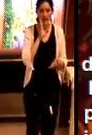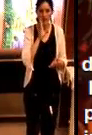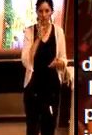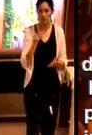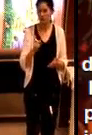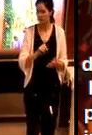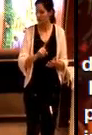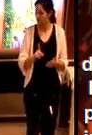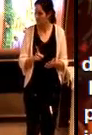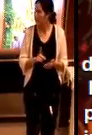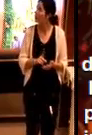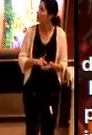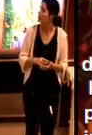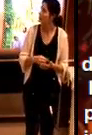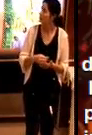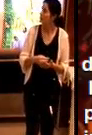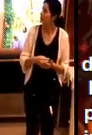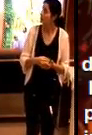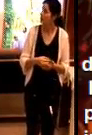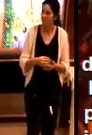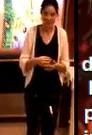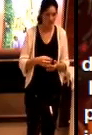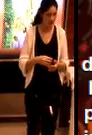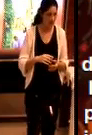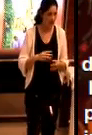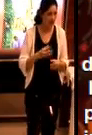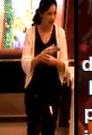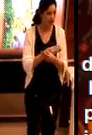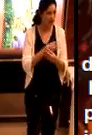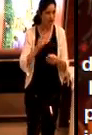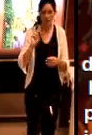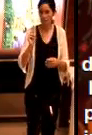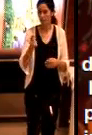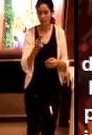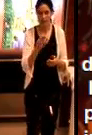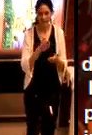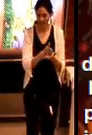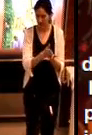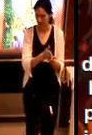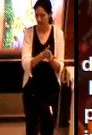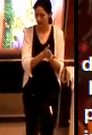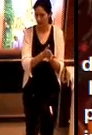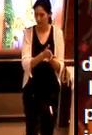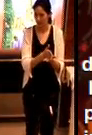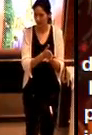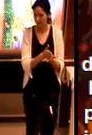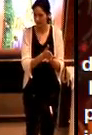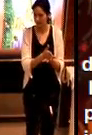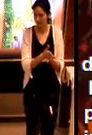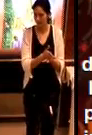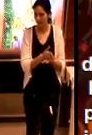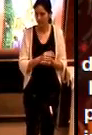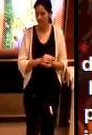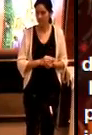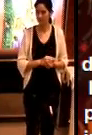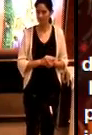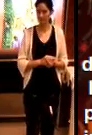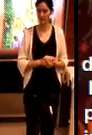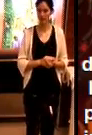este pasaje. El apóstol San Pablo, también en Hebreos, hermanos, el apóstol Pablo es claro, porque